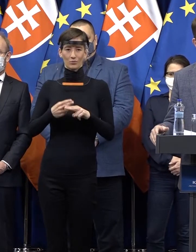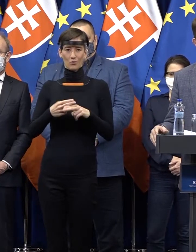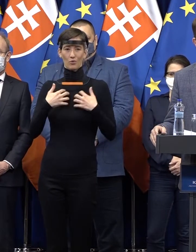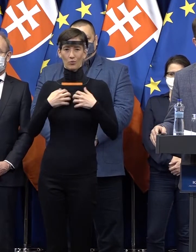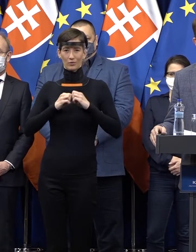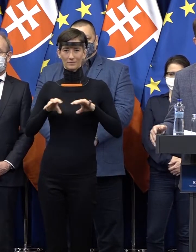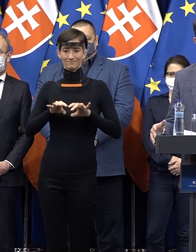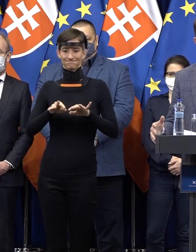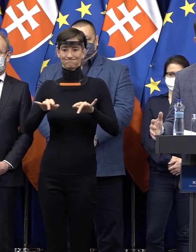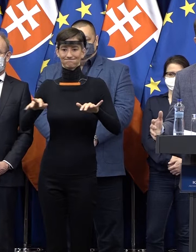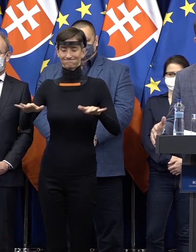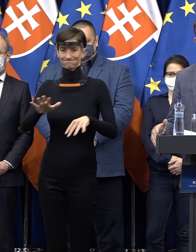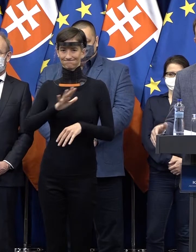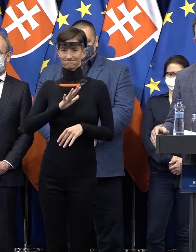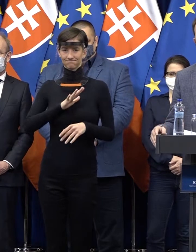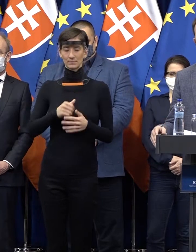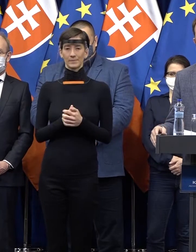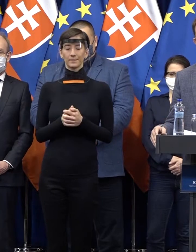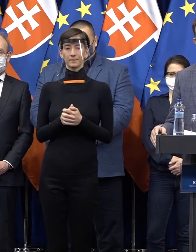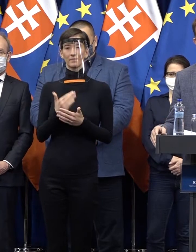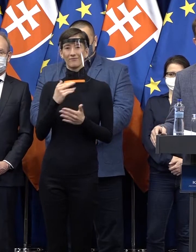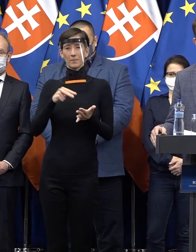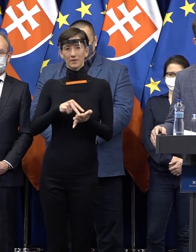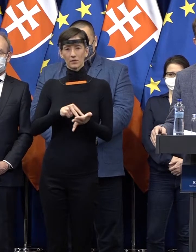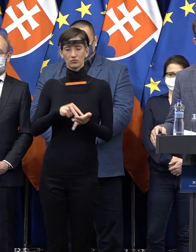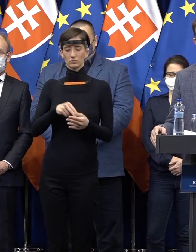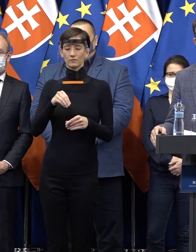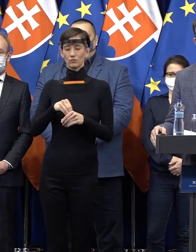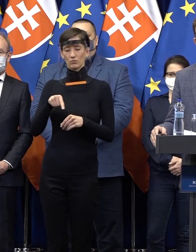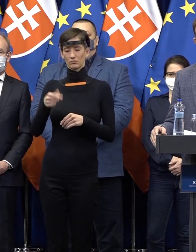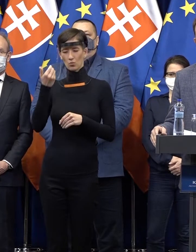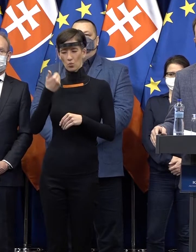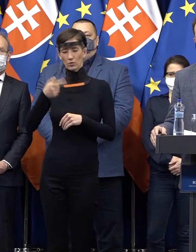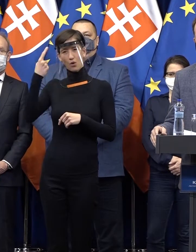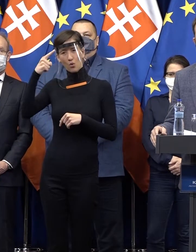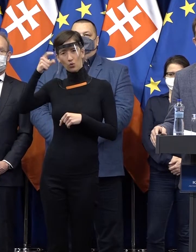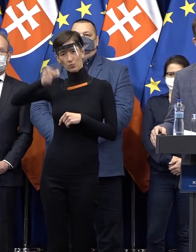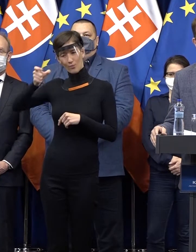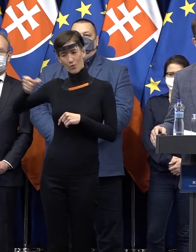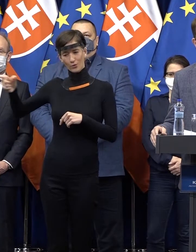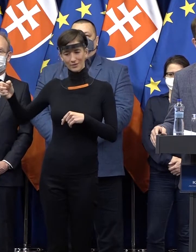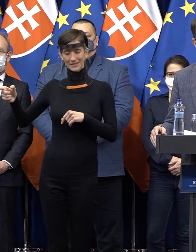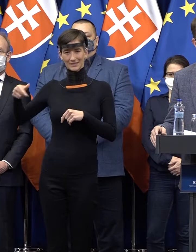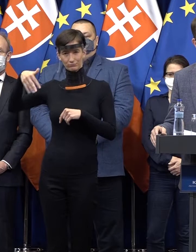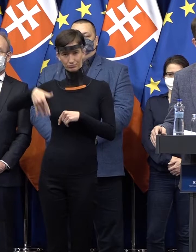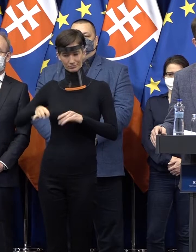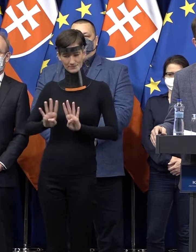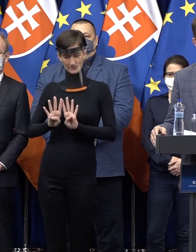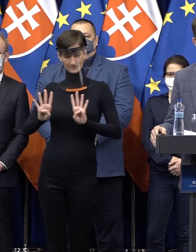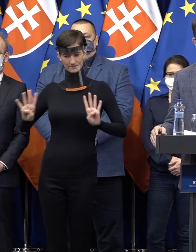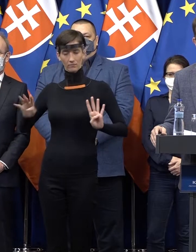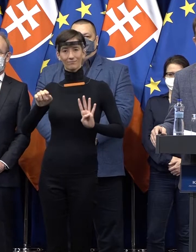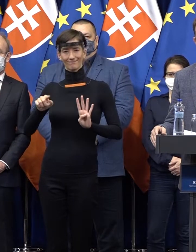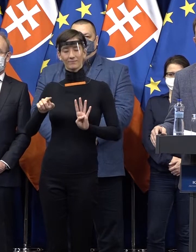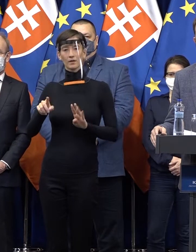tento názor alebo takéto rozhodnutie aj títo ľudia za mnou prijali a A zároveň pevne verím, že keď ľudia budú vidieť,